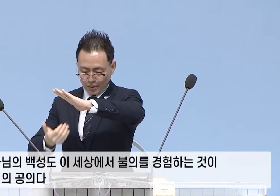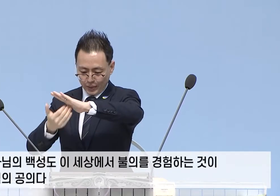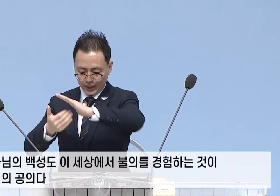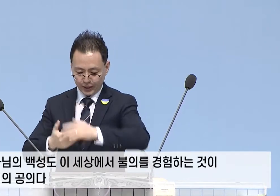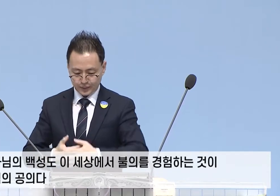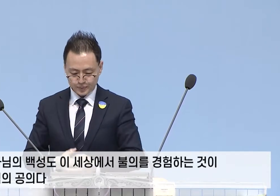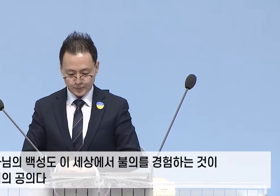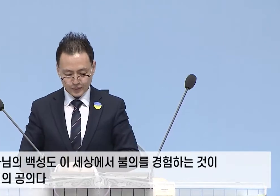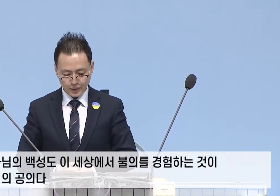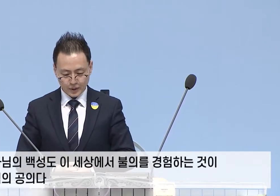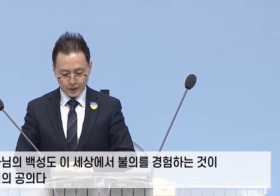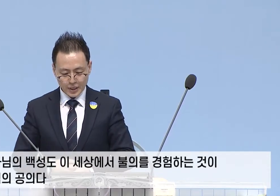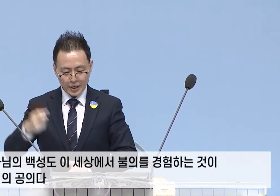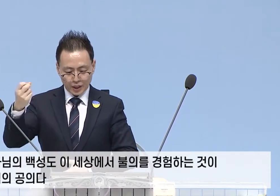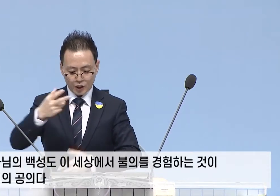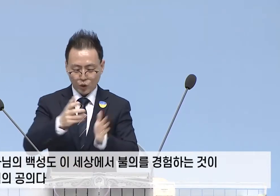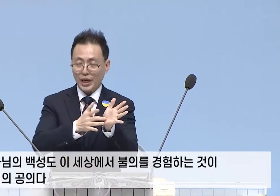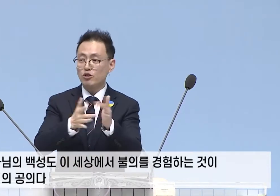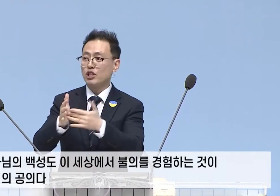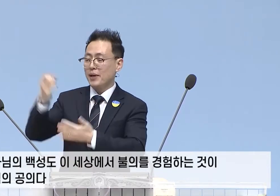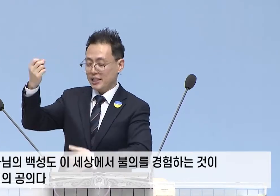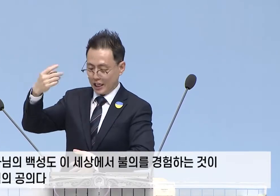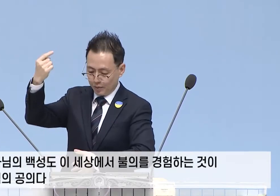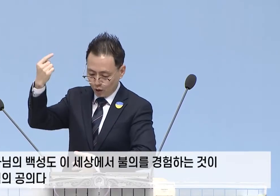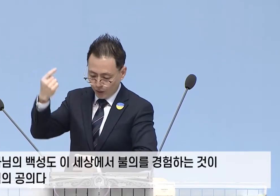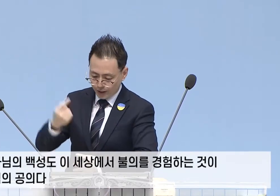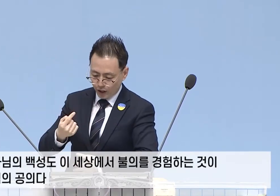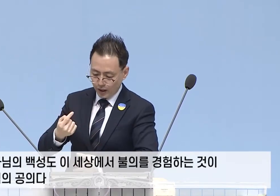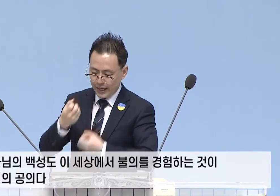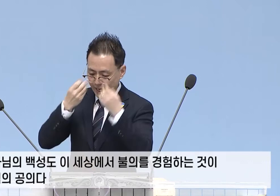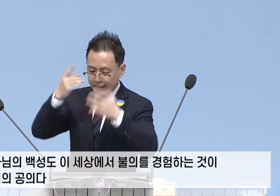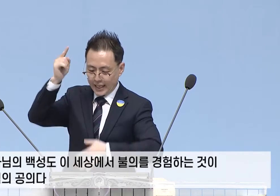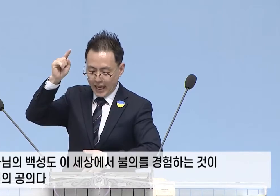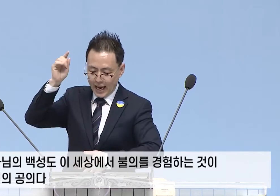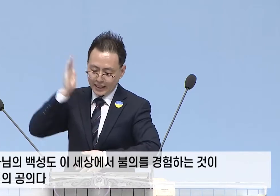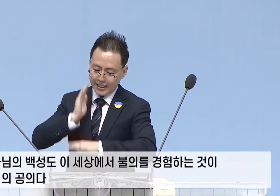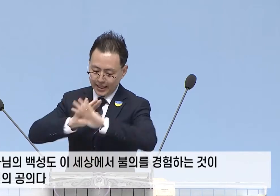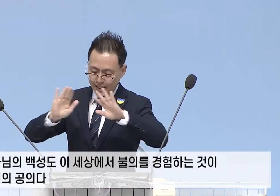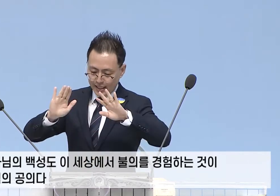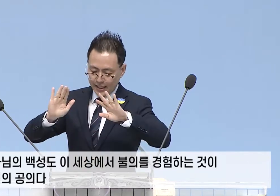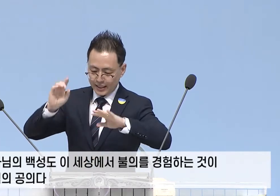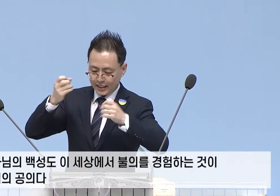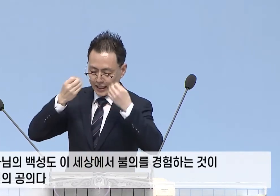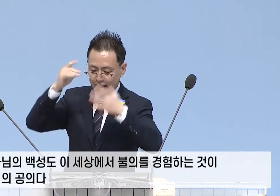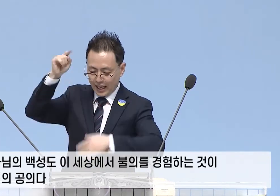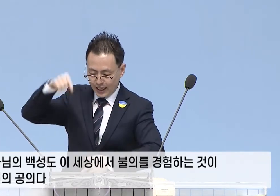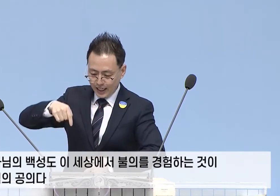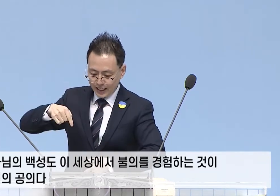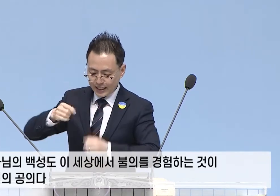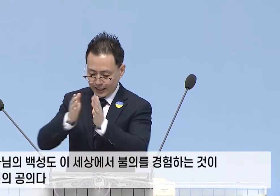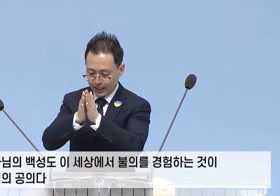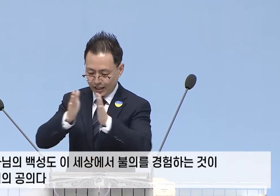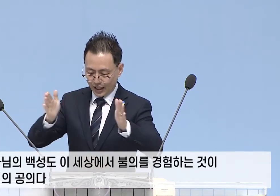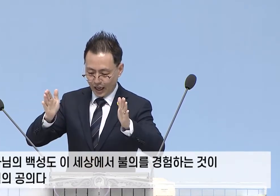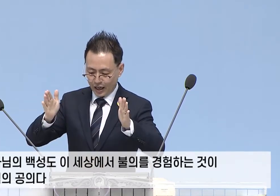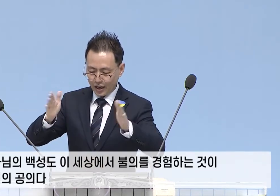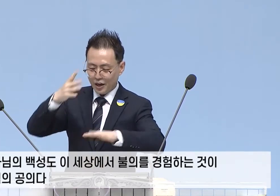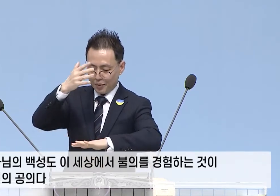됩니다. 그리고 예수님의 재림을 통해서 새 하늘, 새 땅이 시작될 때